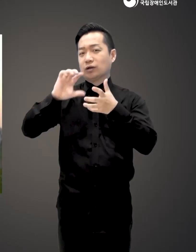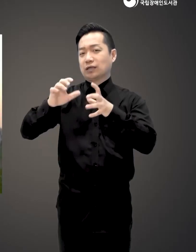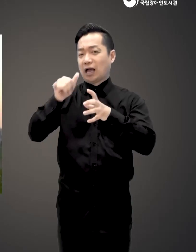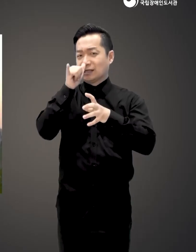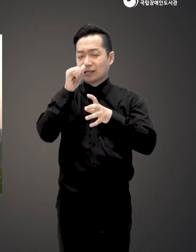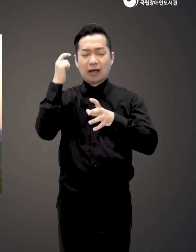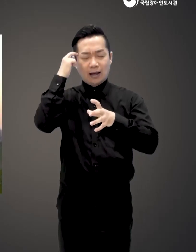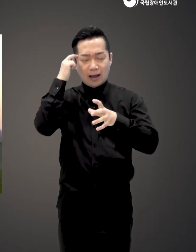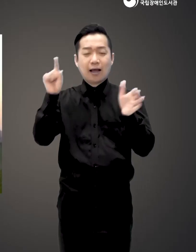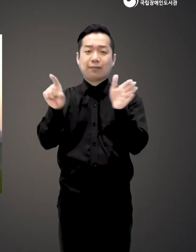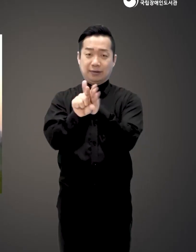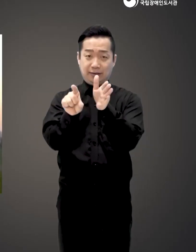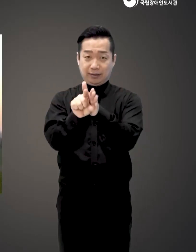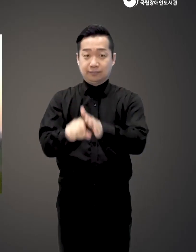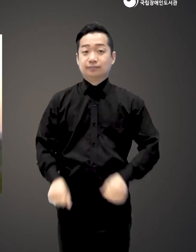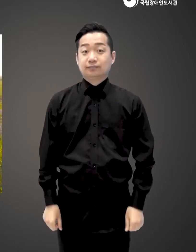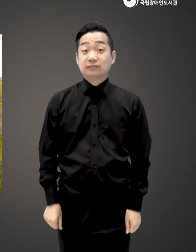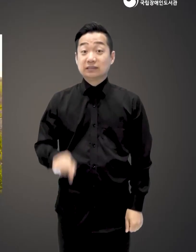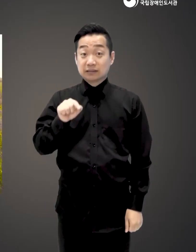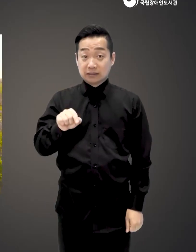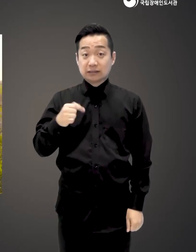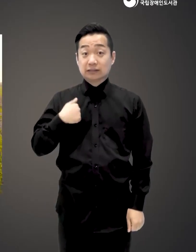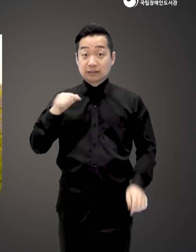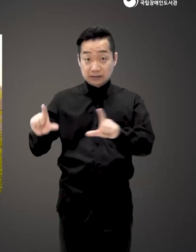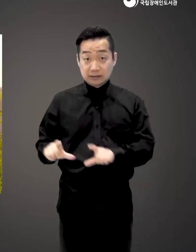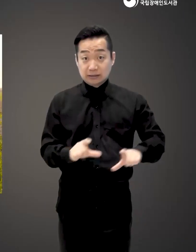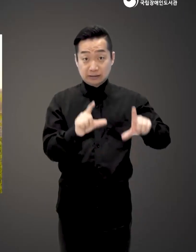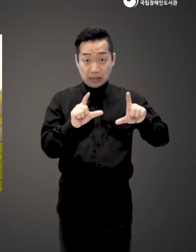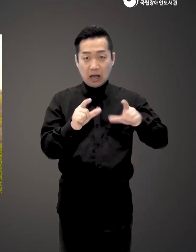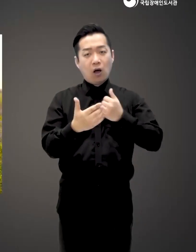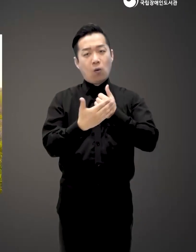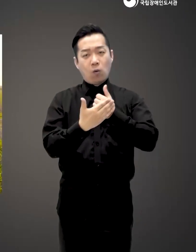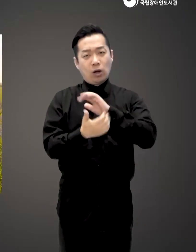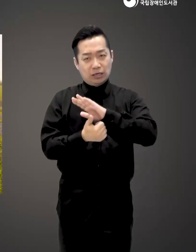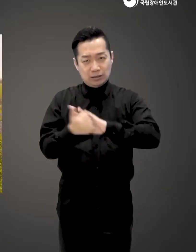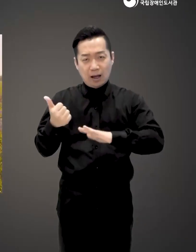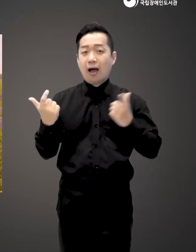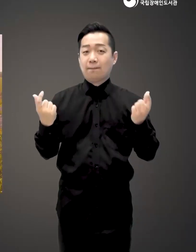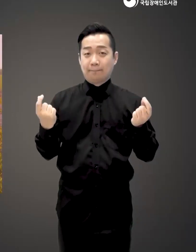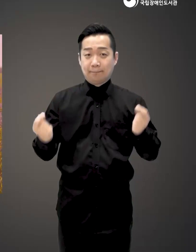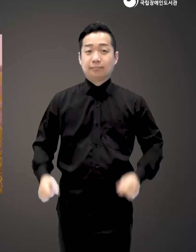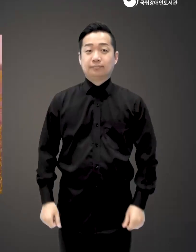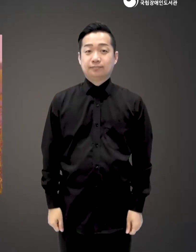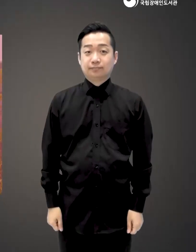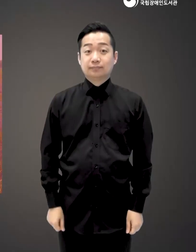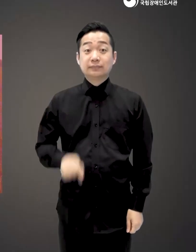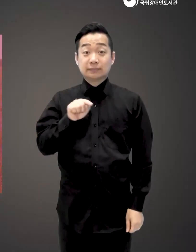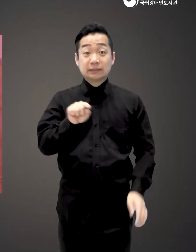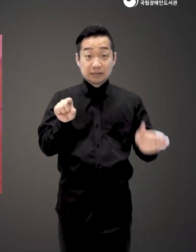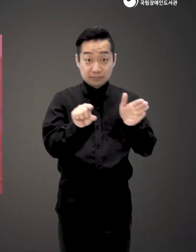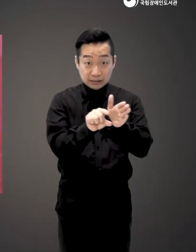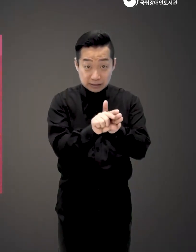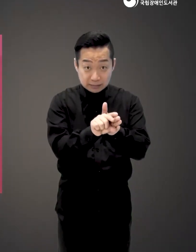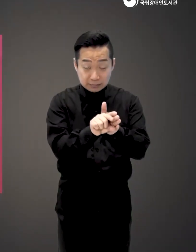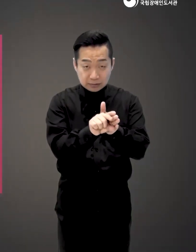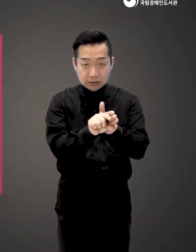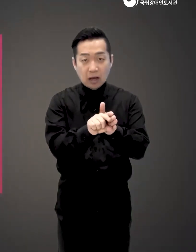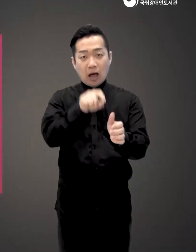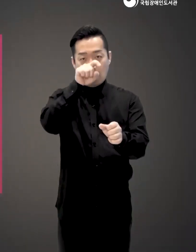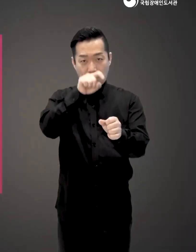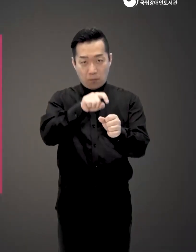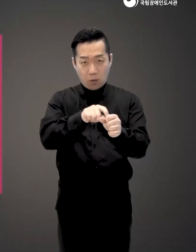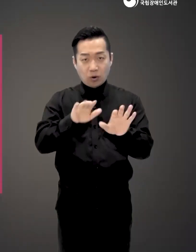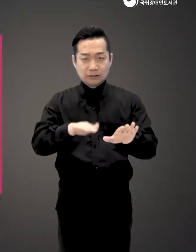나은 세상이 있을 거라는 믿음, 그것이 그들을 지탱해주는 희망이 되고 있죠. 그리고 그 믿음을 위해